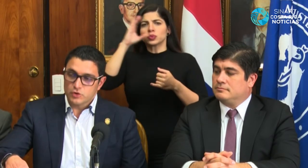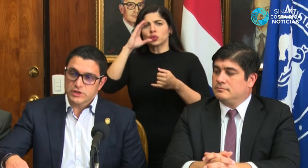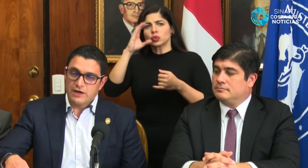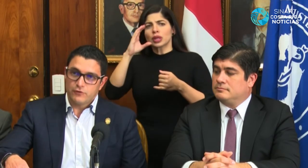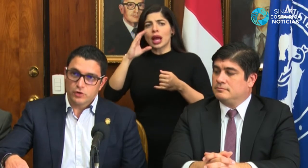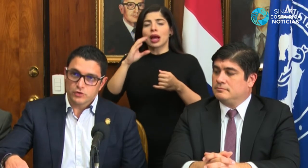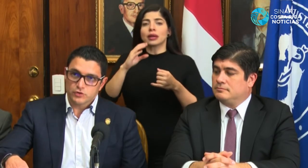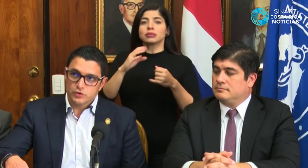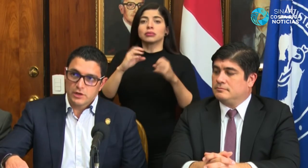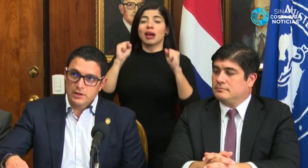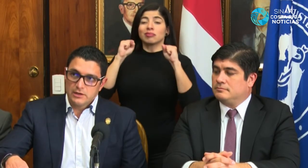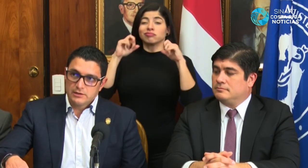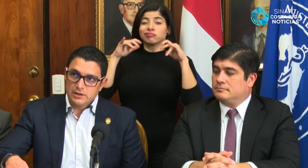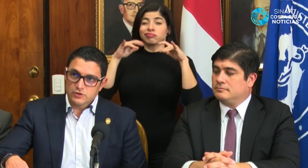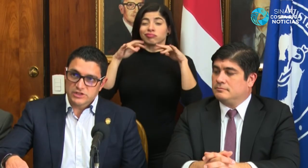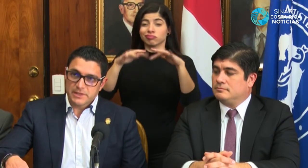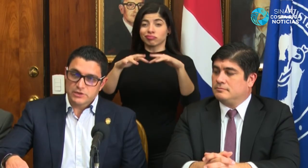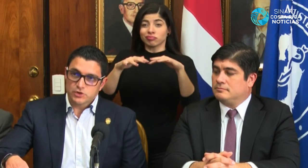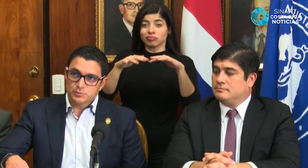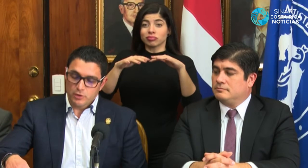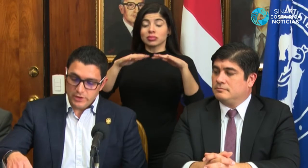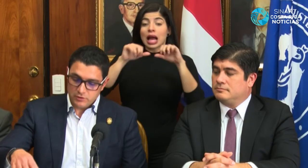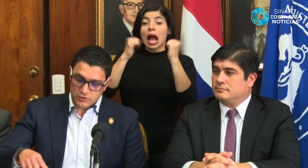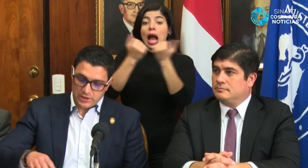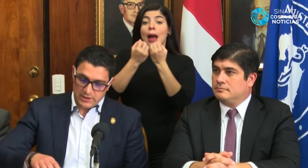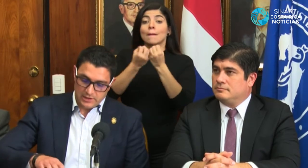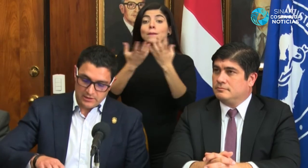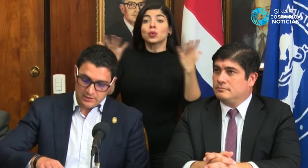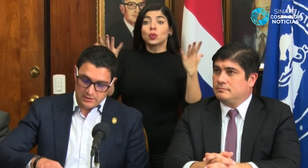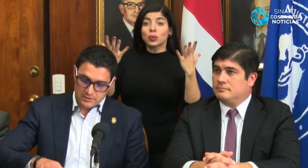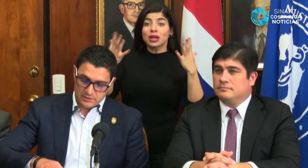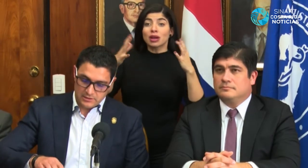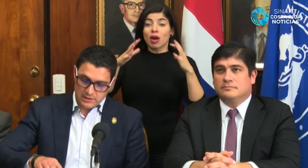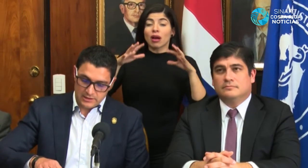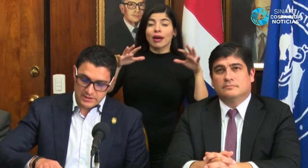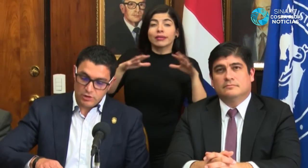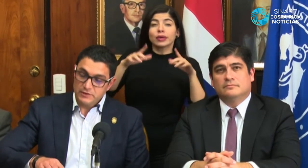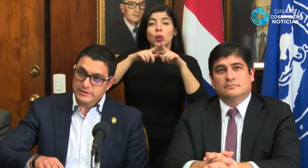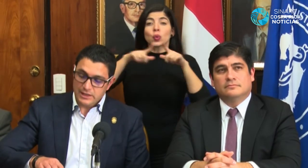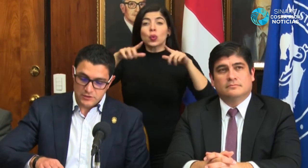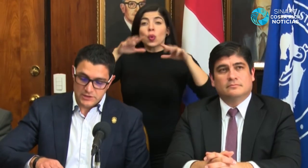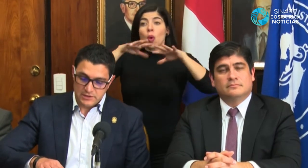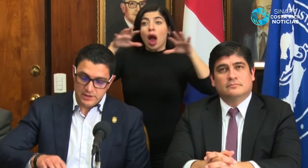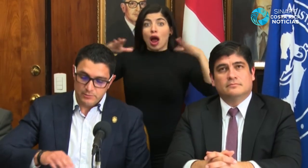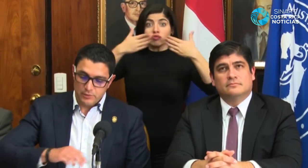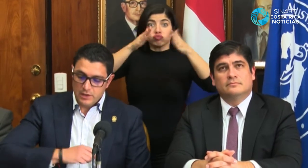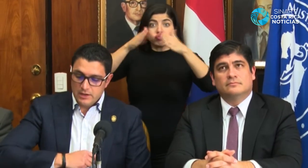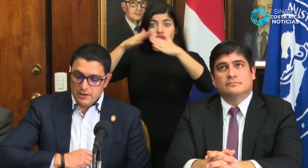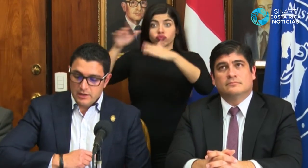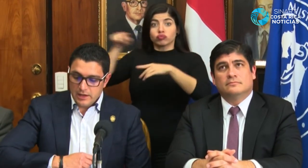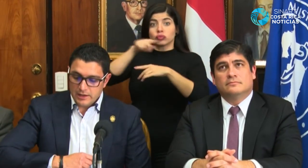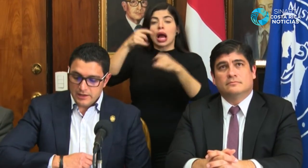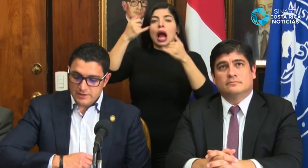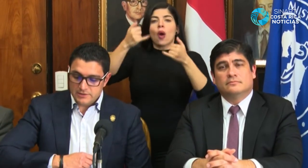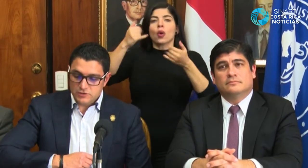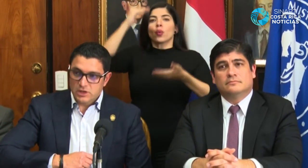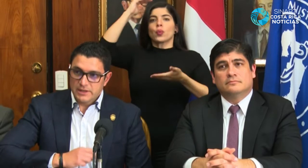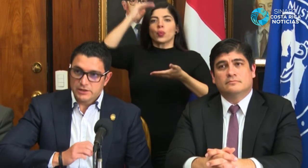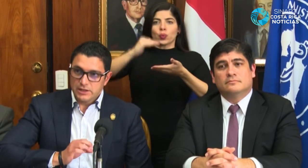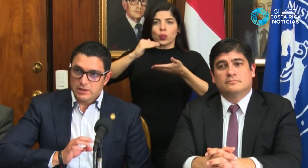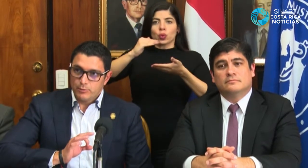reduciendo los aforos de los espacios públicos que han estado habilitados este tiempo a